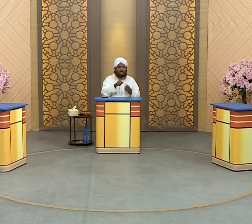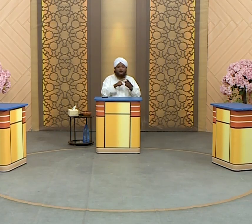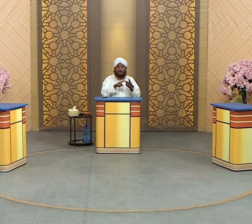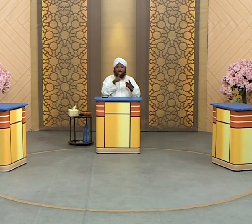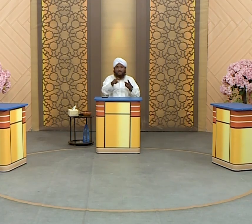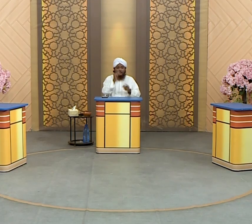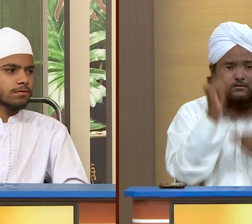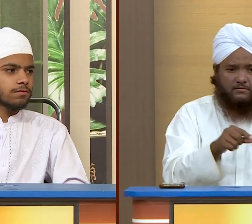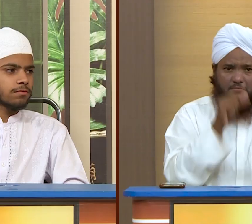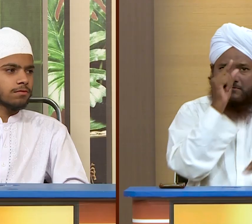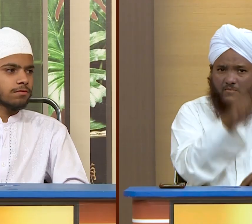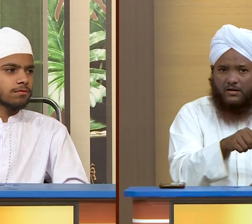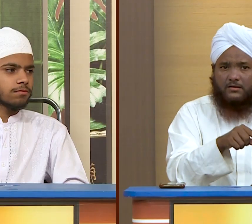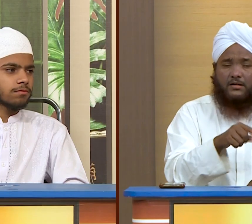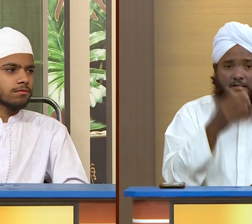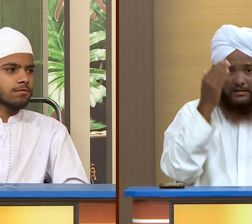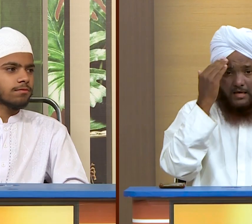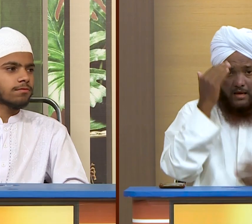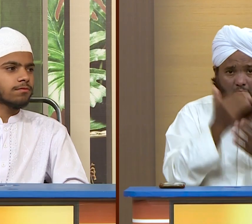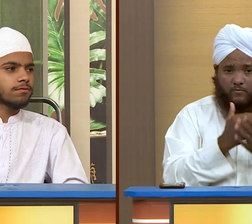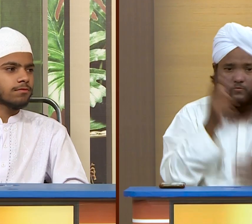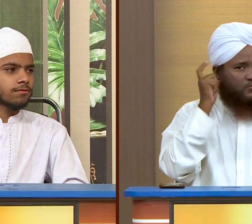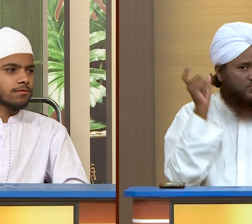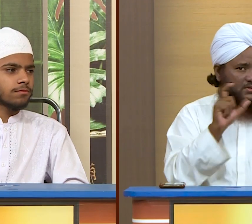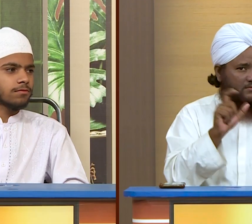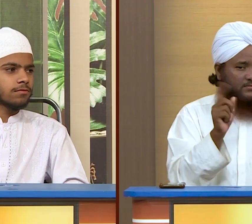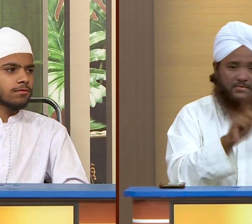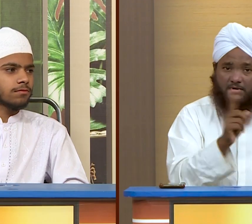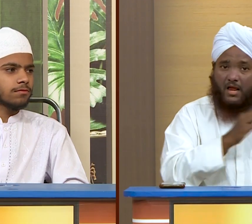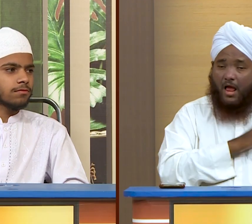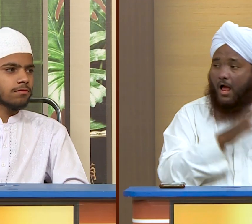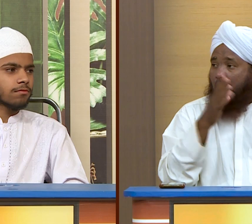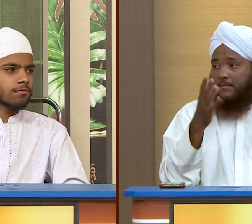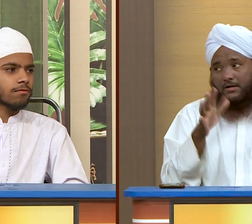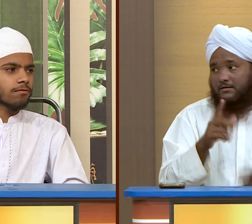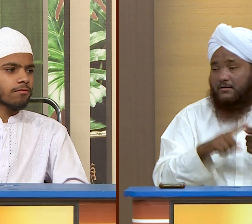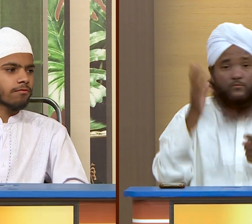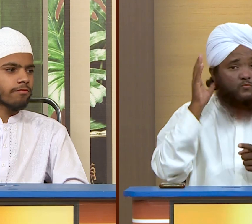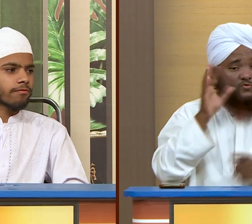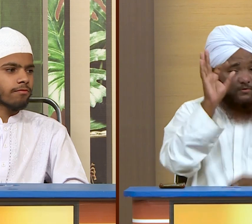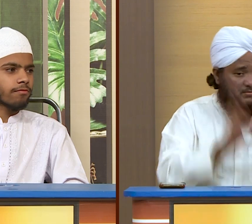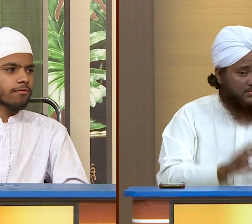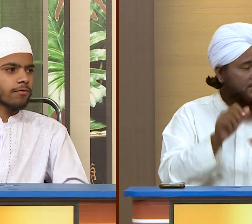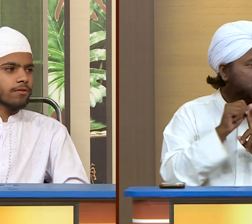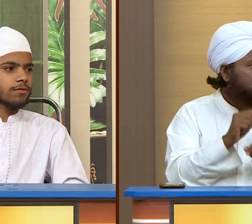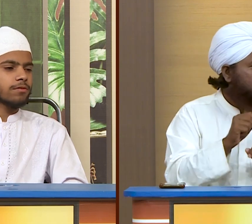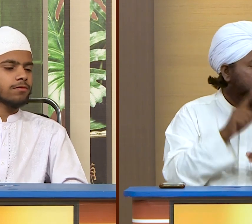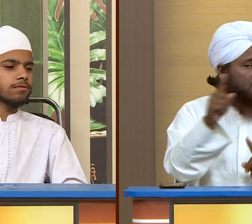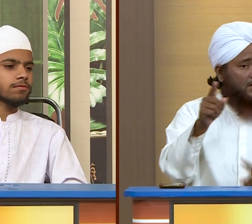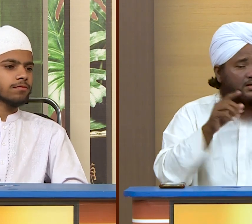بہتان لگانا بے ایمانوں ہی کا کام ہے۔ حضرت سیدنا امام فخر الدین محمد بن عمر رازی رحمۃ اللہ علیہ